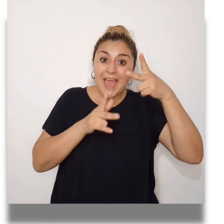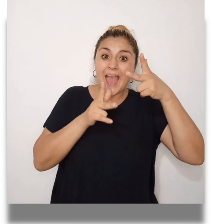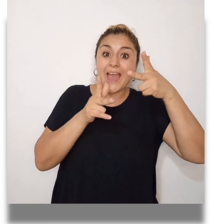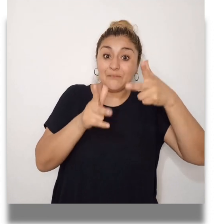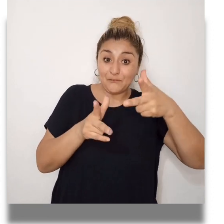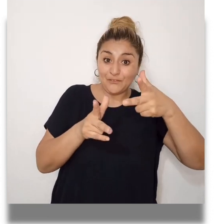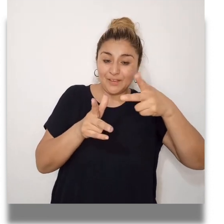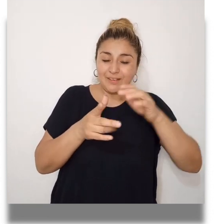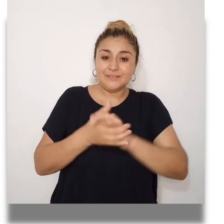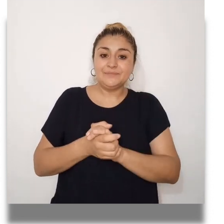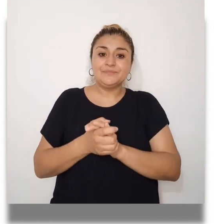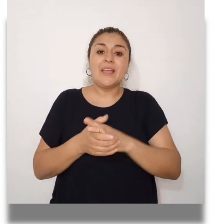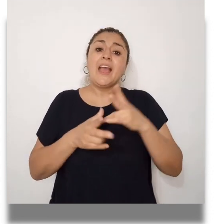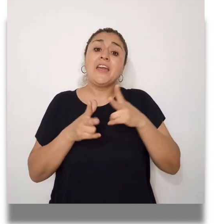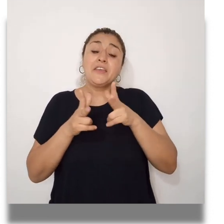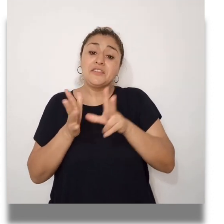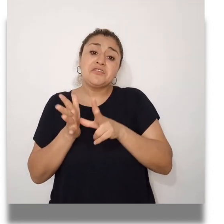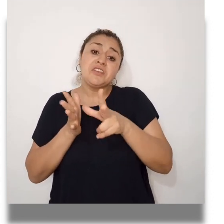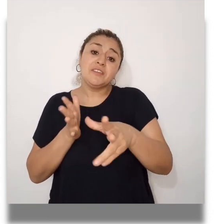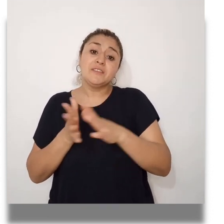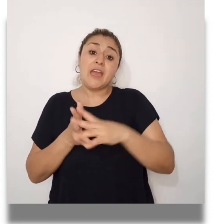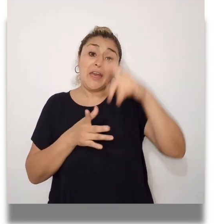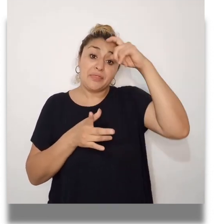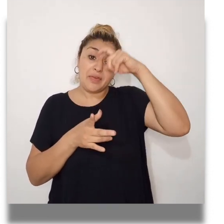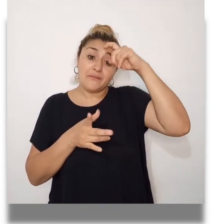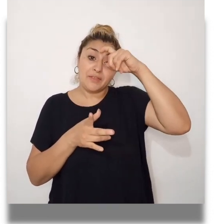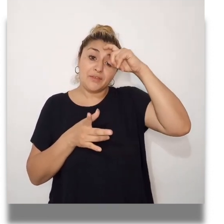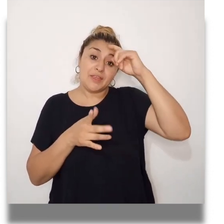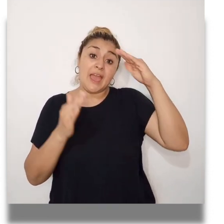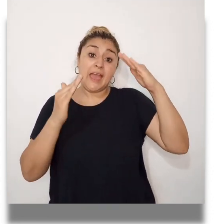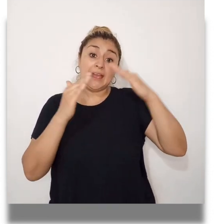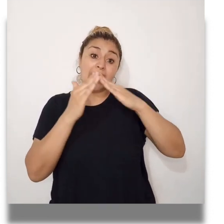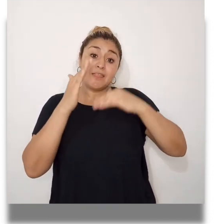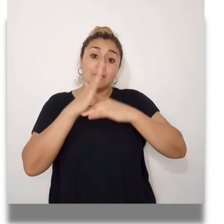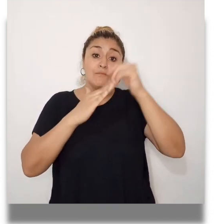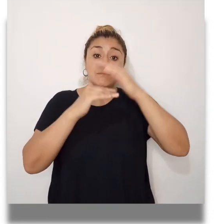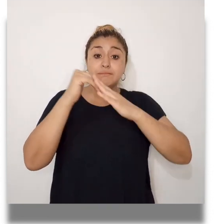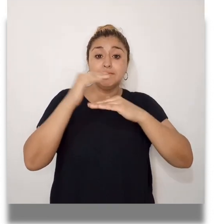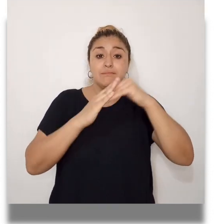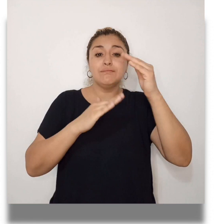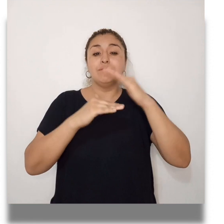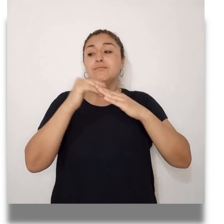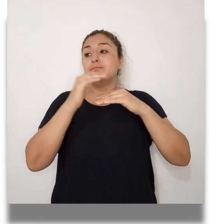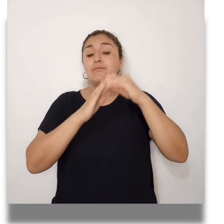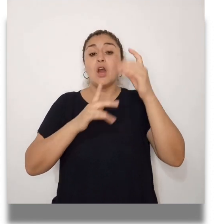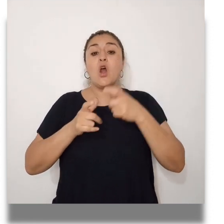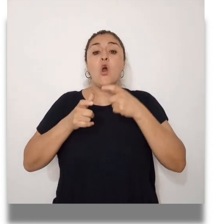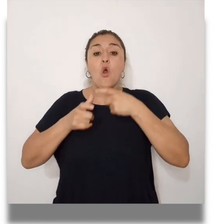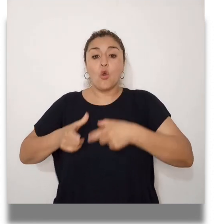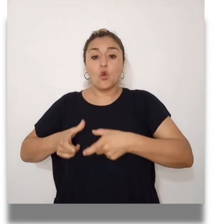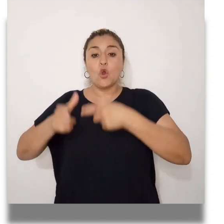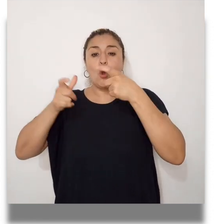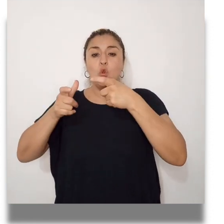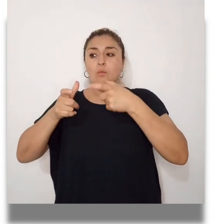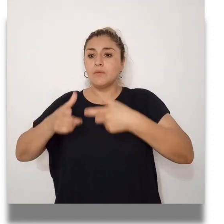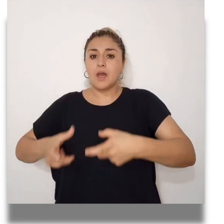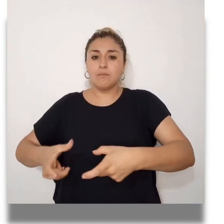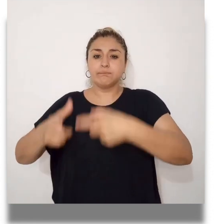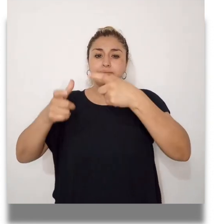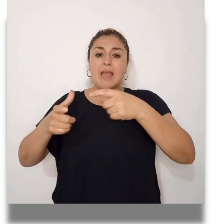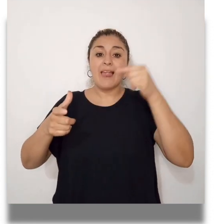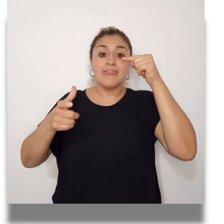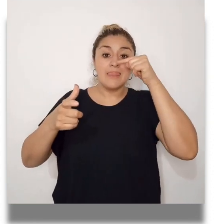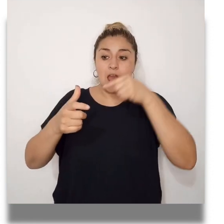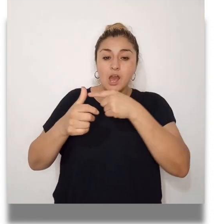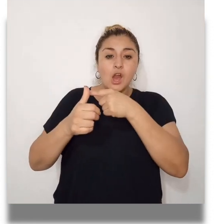La sabiduría edificó su casa, labró sus siete columnas, mató sus